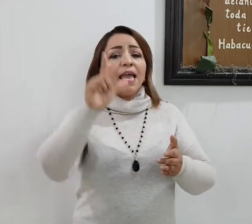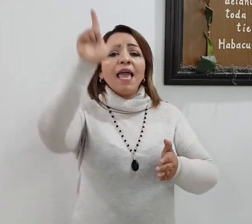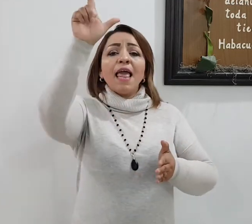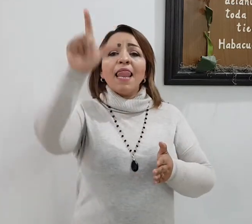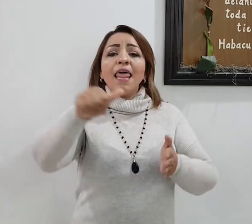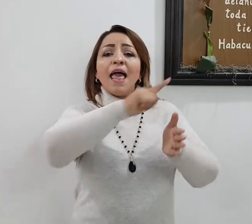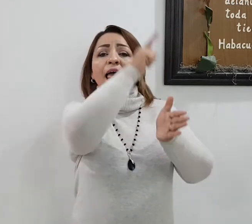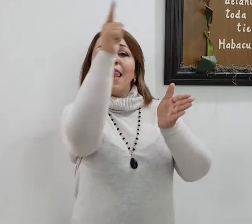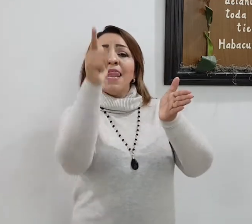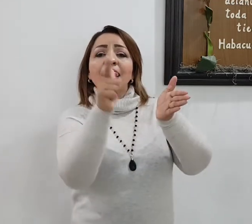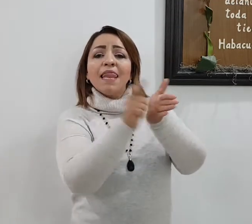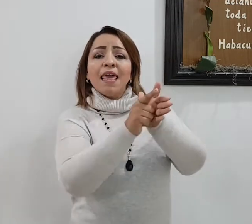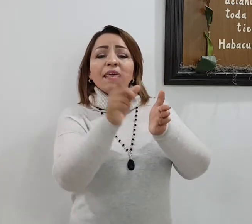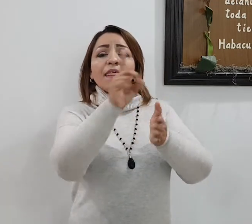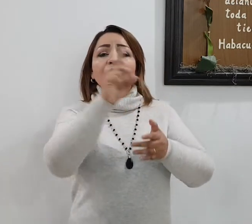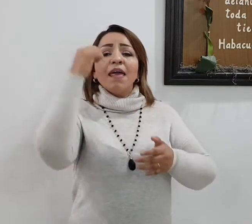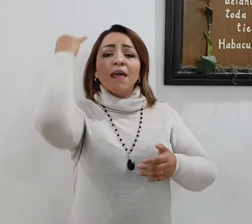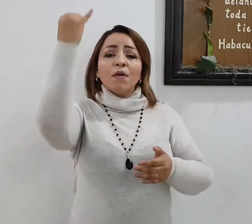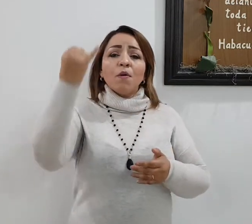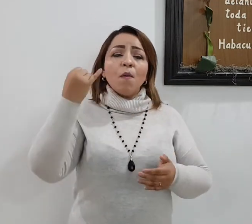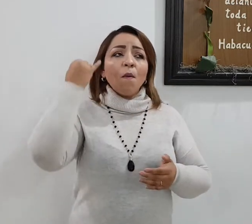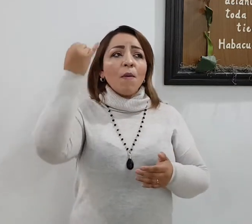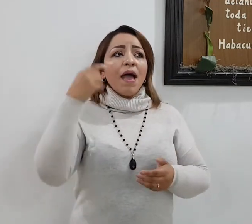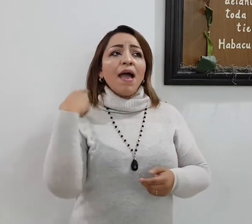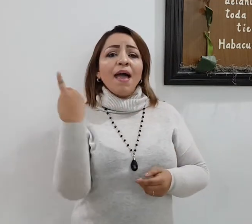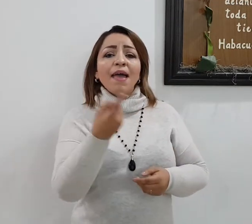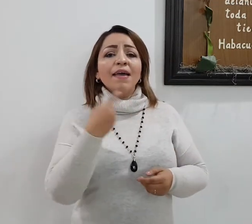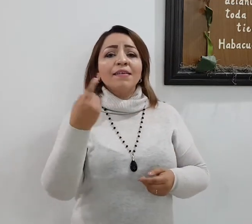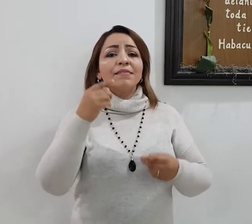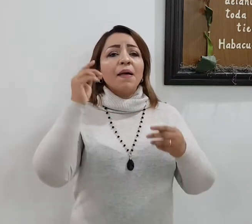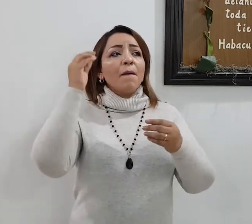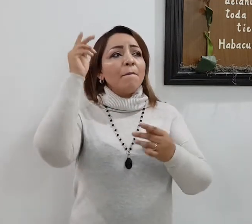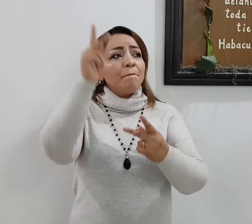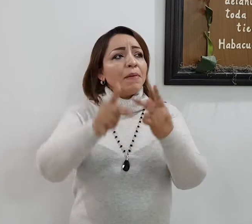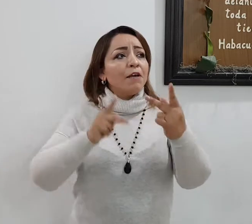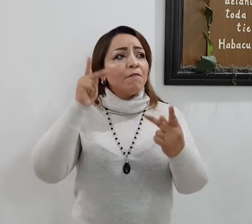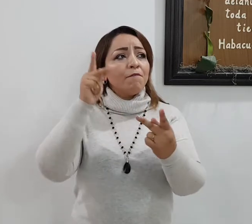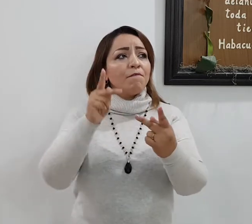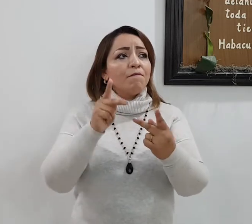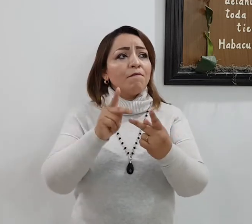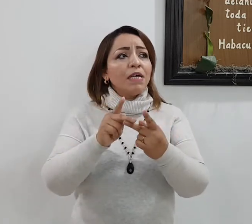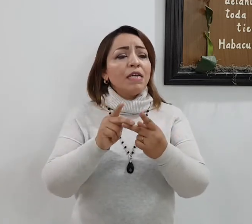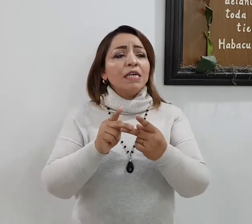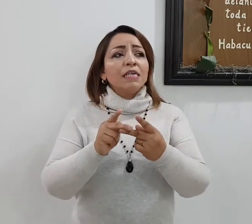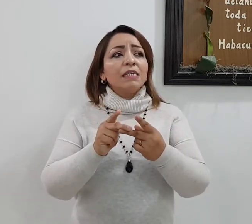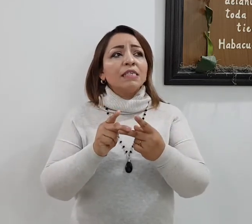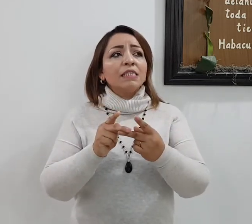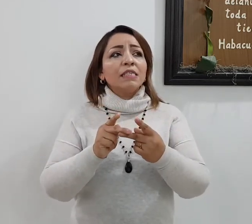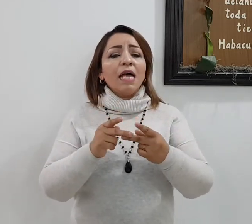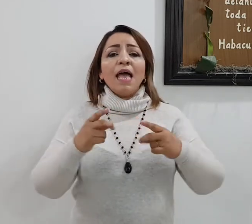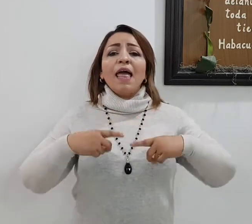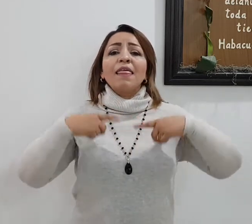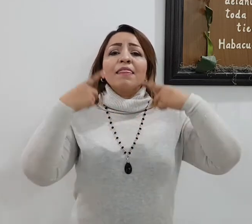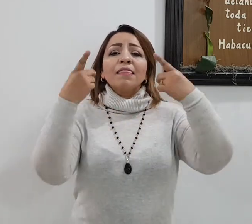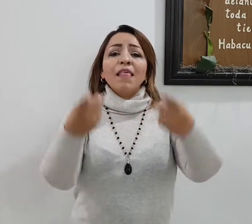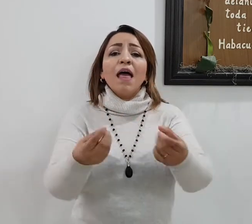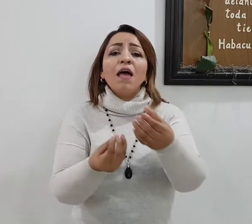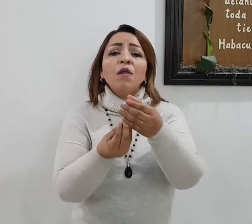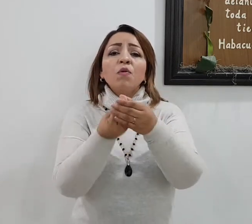mandato del Señor, dice esta versión, es digno de confianza, que da sabiduría al sencillo. La versión 60